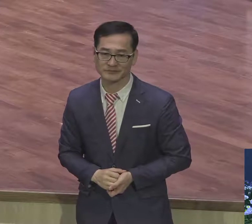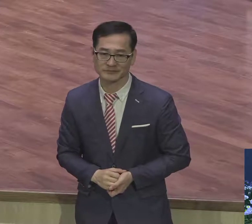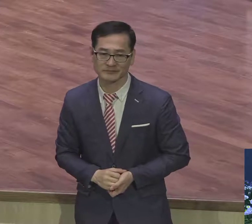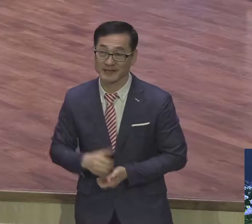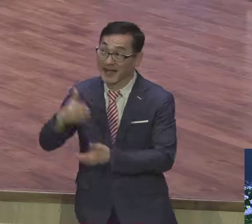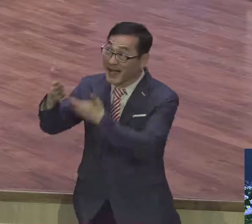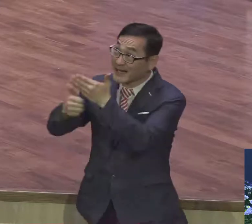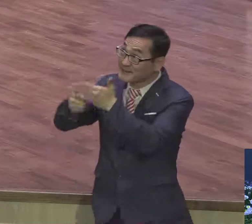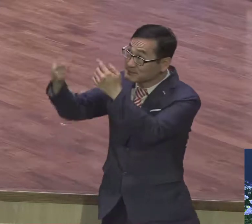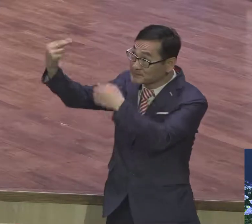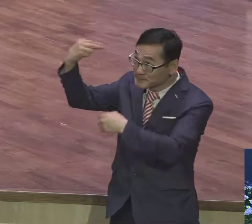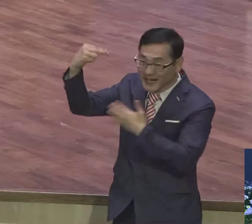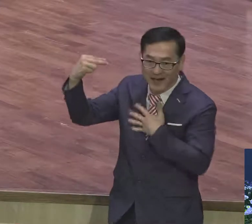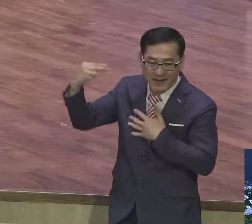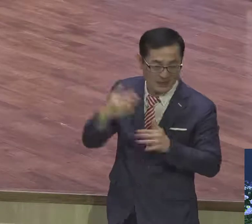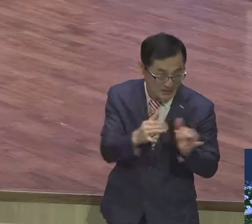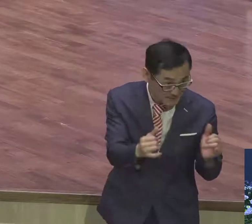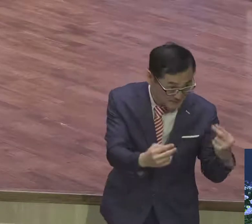되요